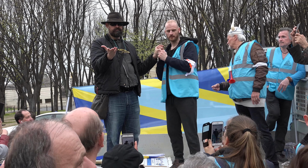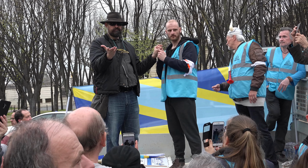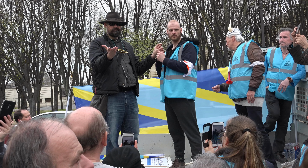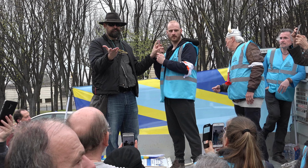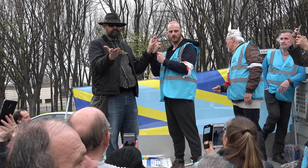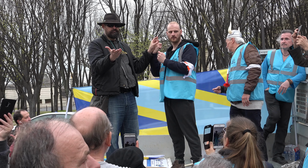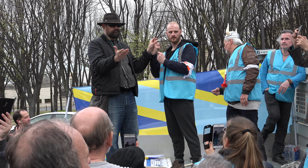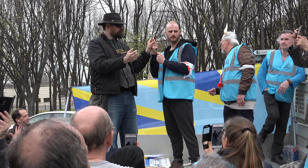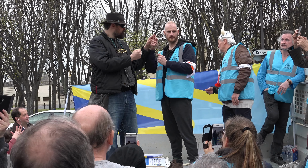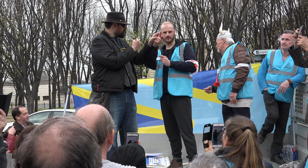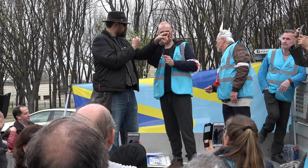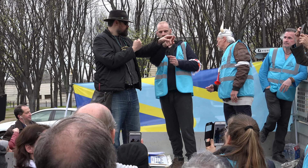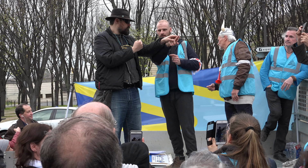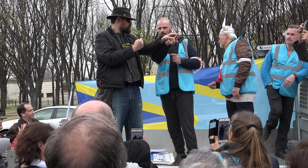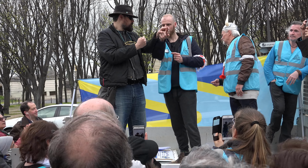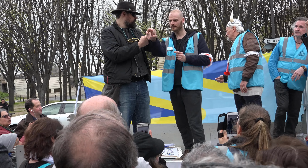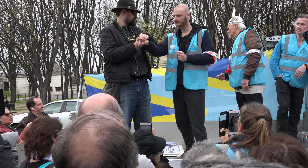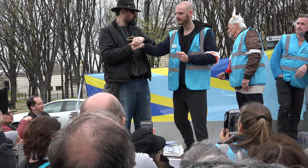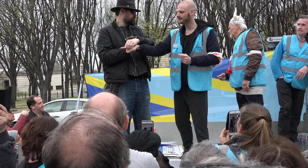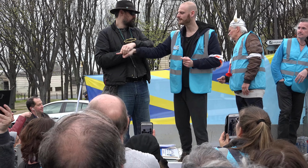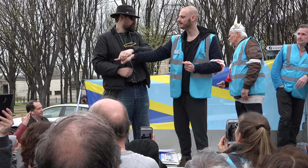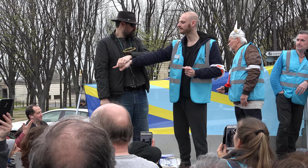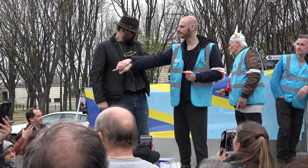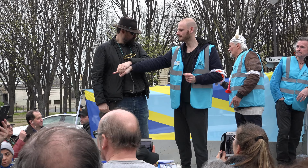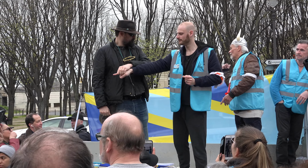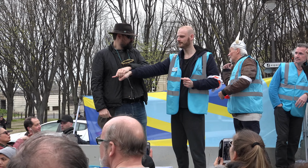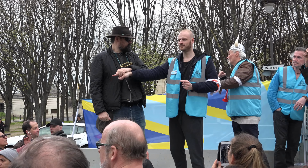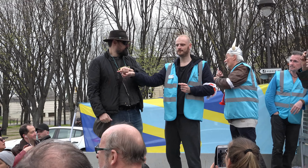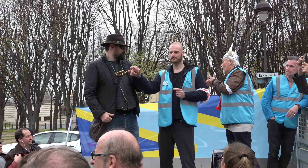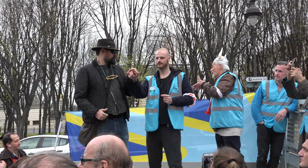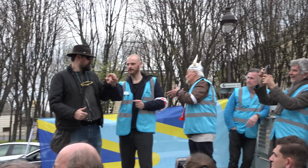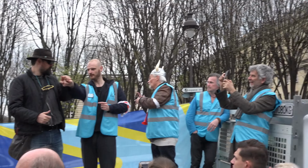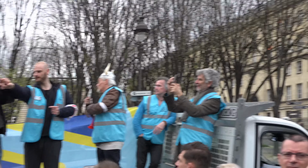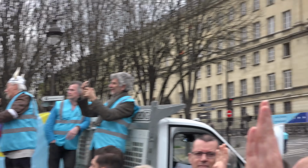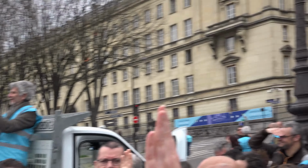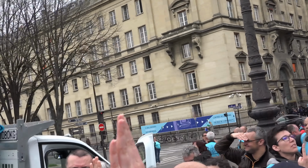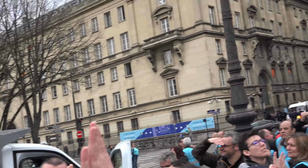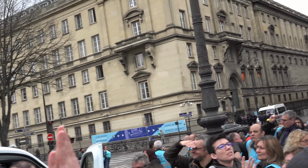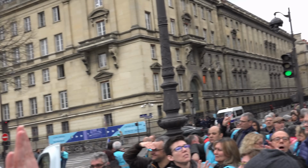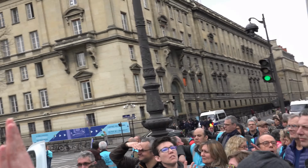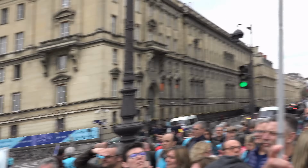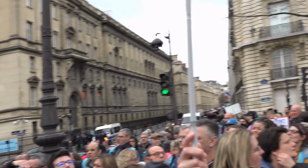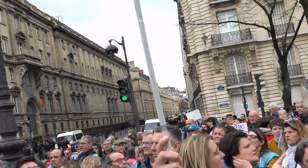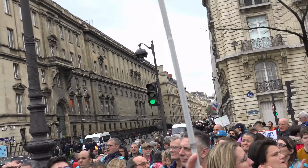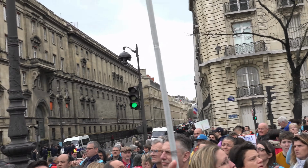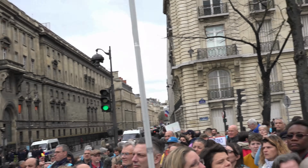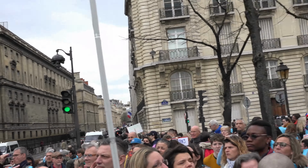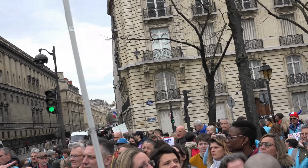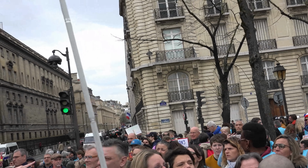combien de personnes sourdes aveugles étaient présentes dans la manifestation. Si vous pouviez vous lever la main, qu'on puisse savoir combien